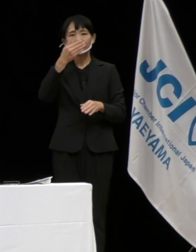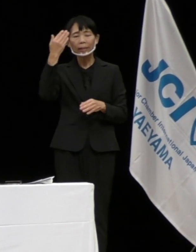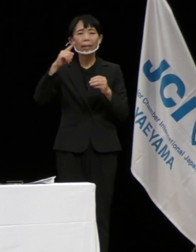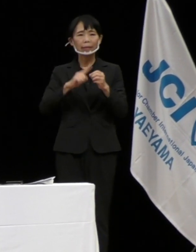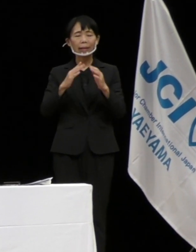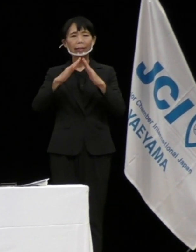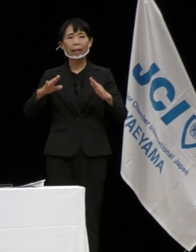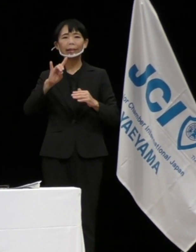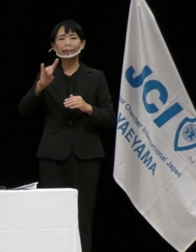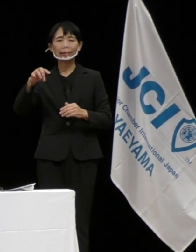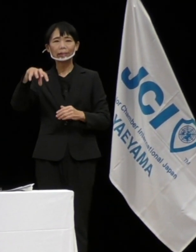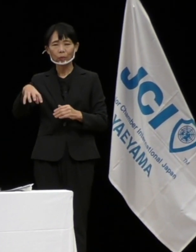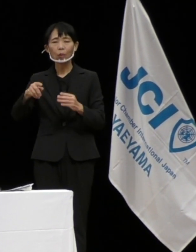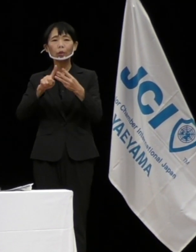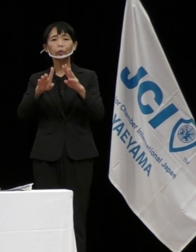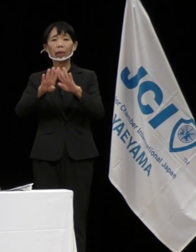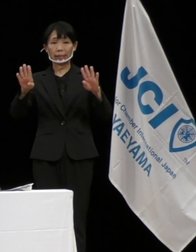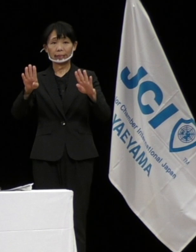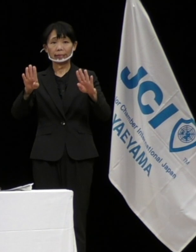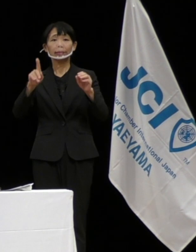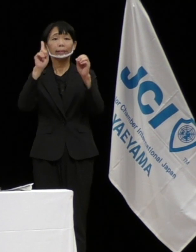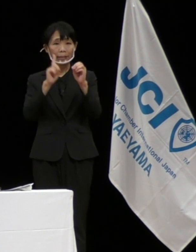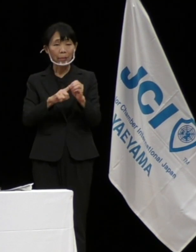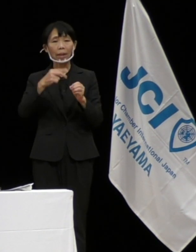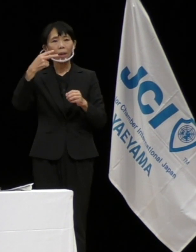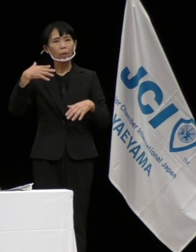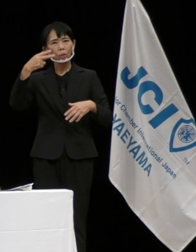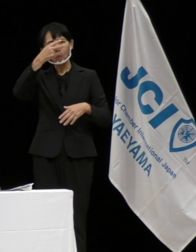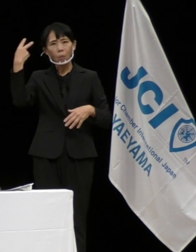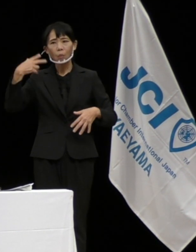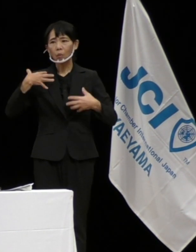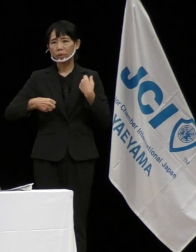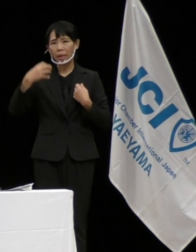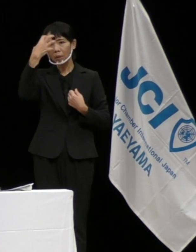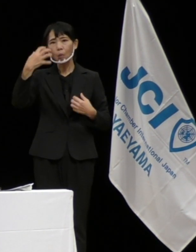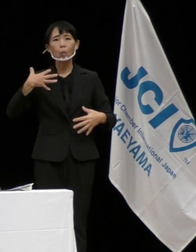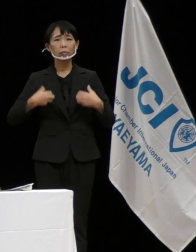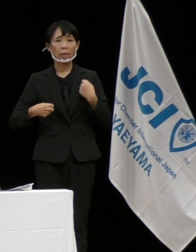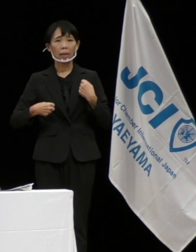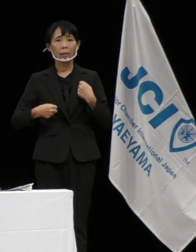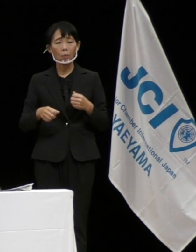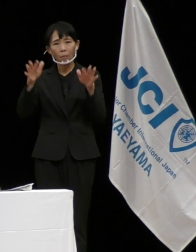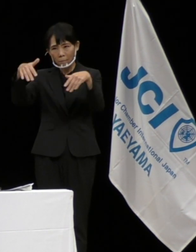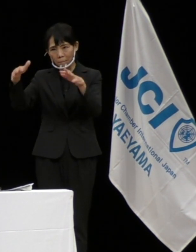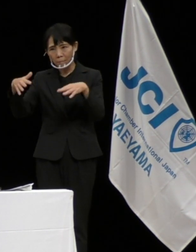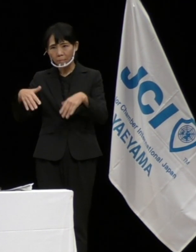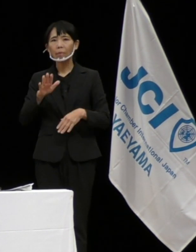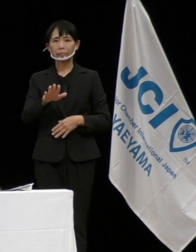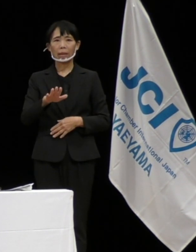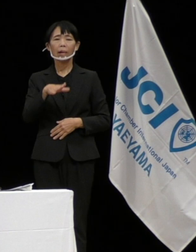ということで以外はの高校生の皆さんにもこういう賭けをいただいたということで高校生の皆さんがは18歳ということ